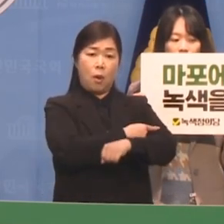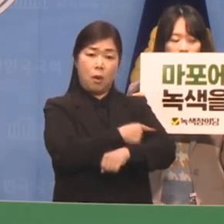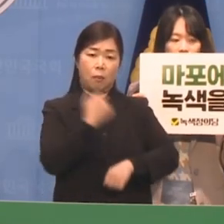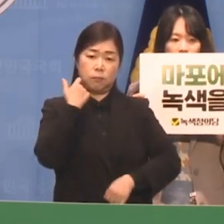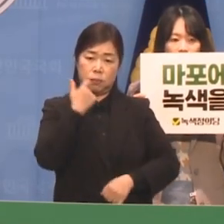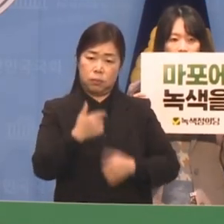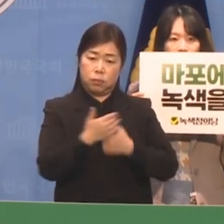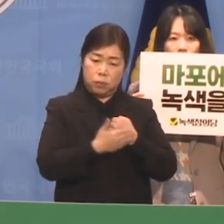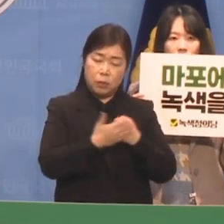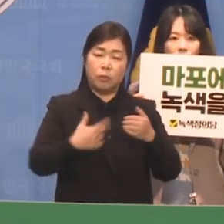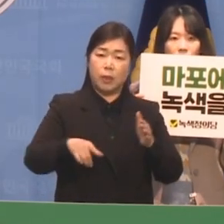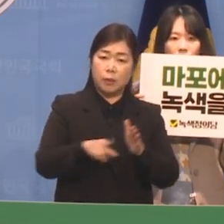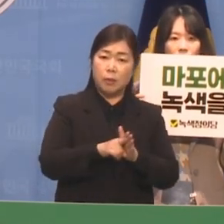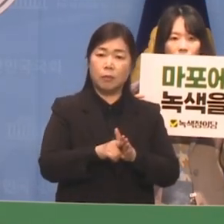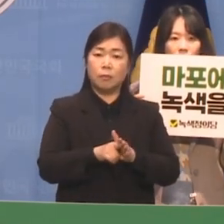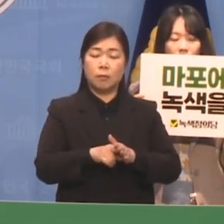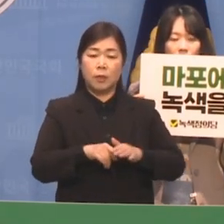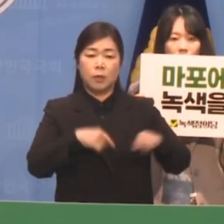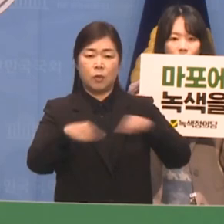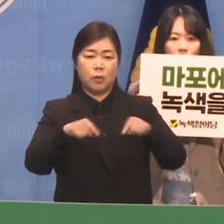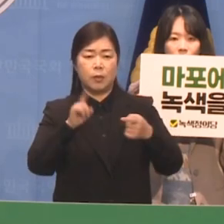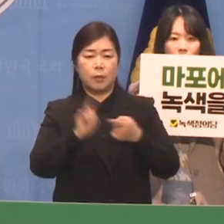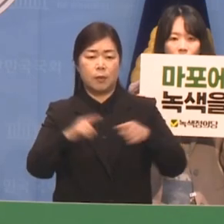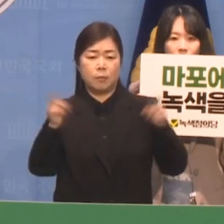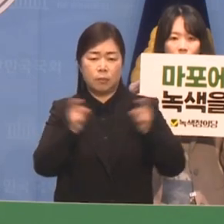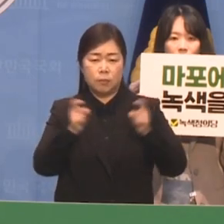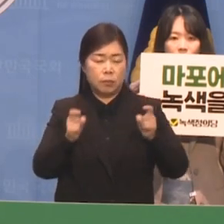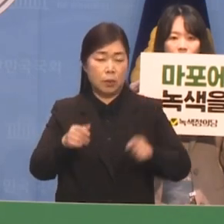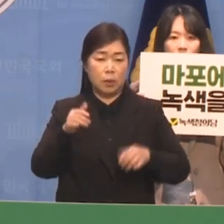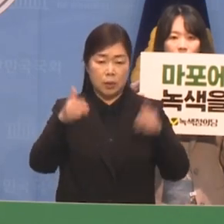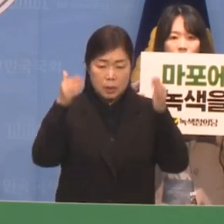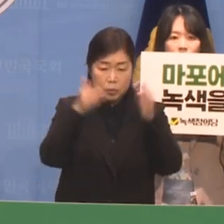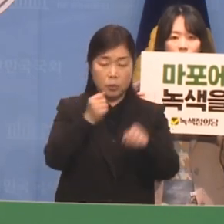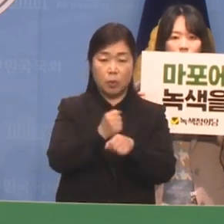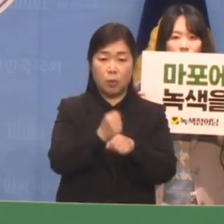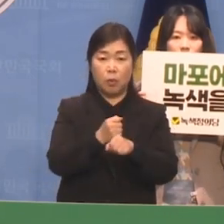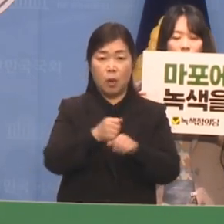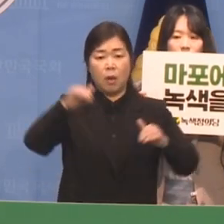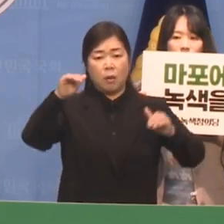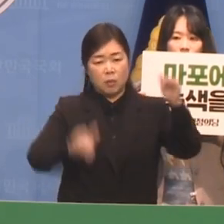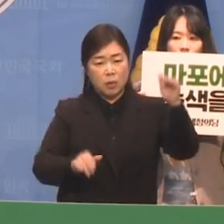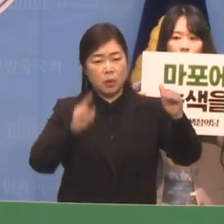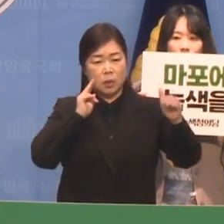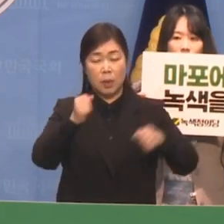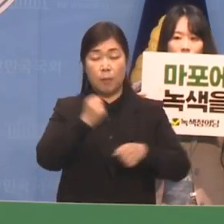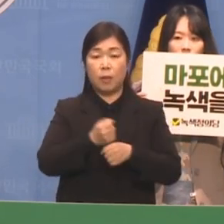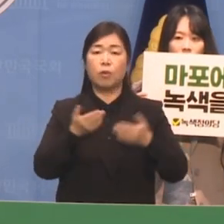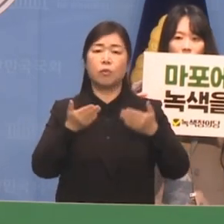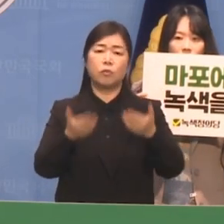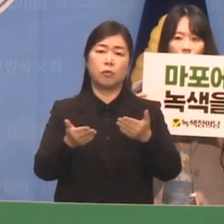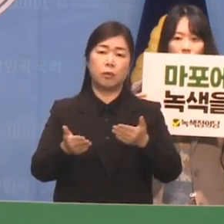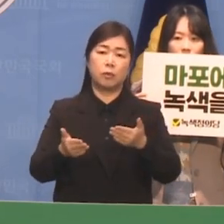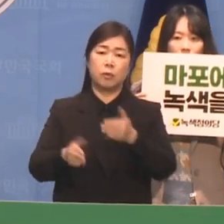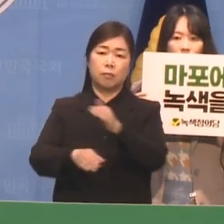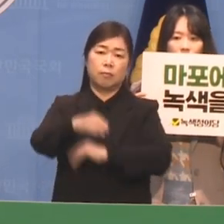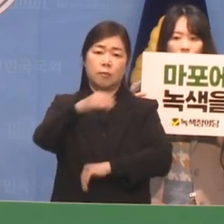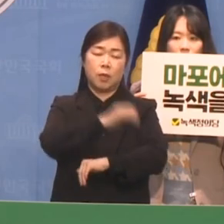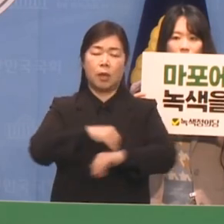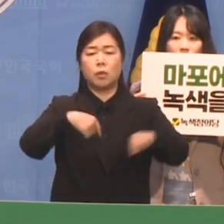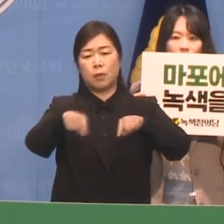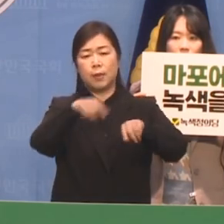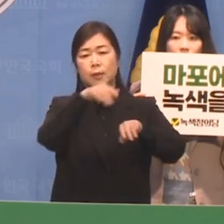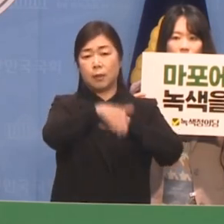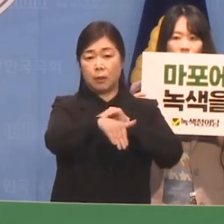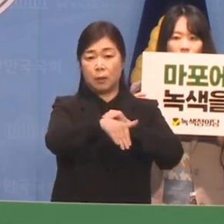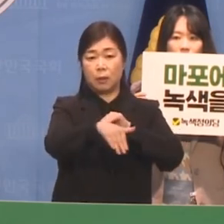유지만을 위해서 극한의 정쟁을 일삼으며 불평등과 기후위기를 심화시키는 대한민국의 양당 기득권 정치, 그리고